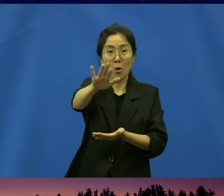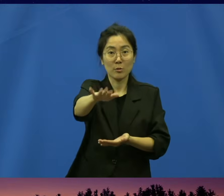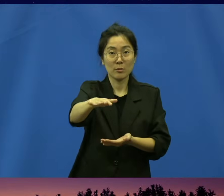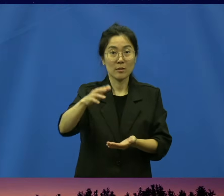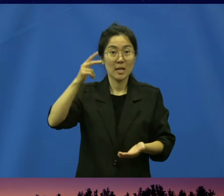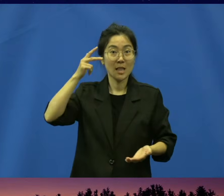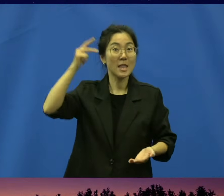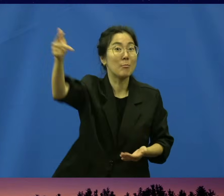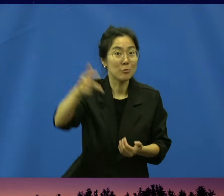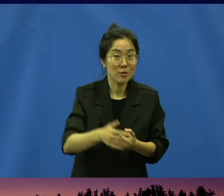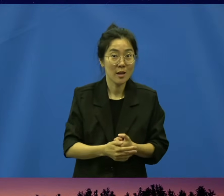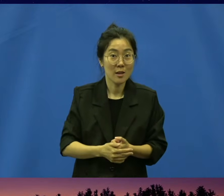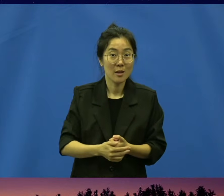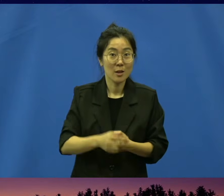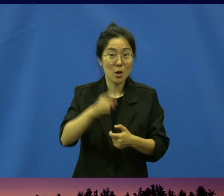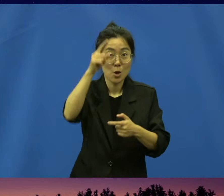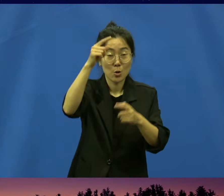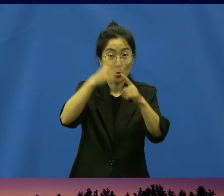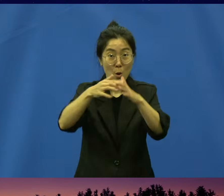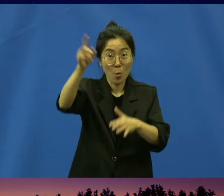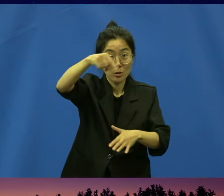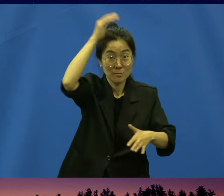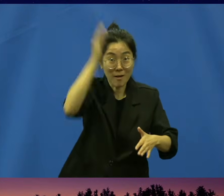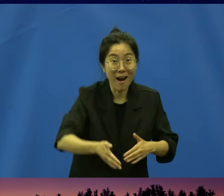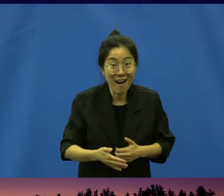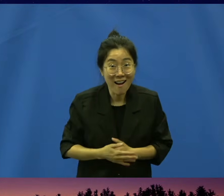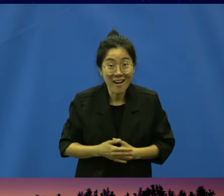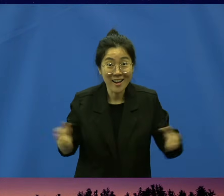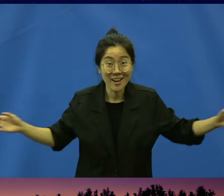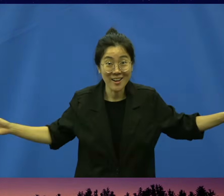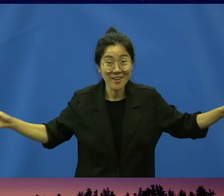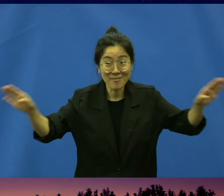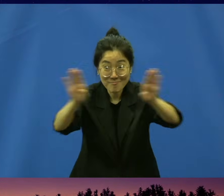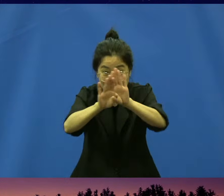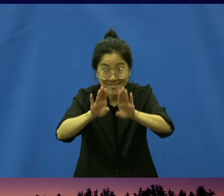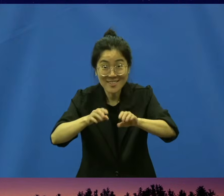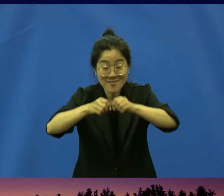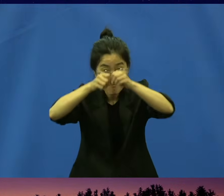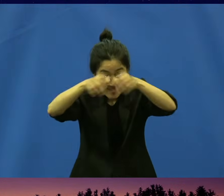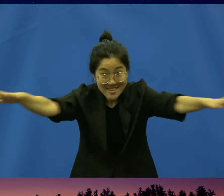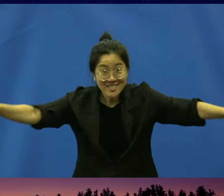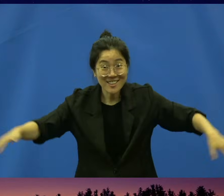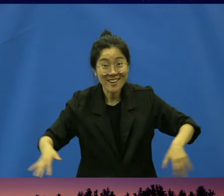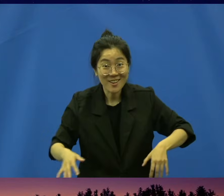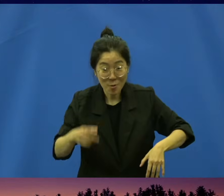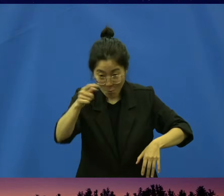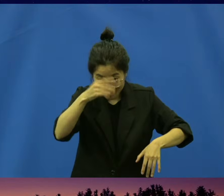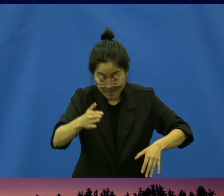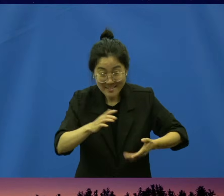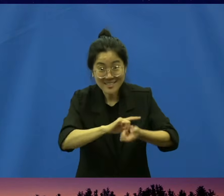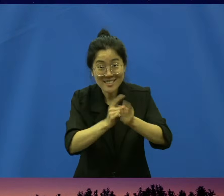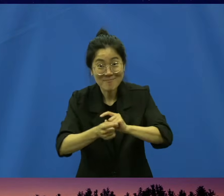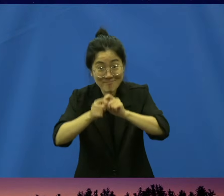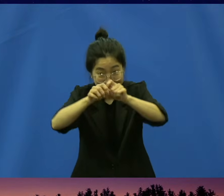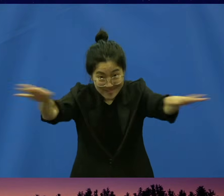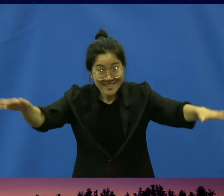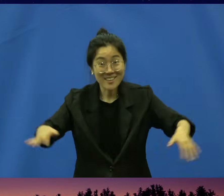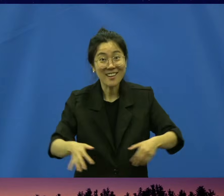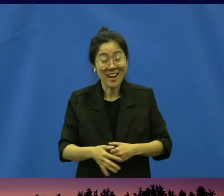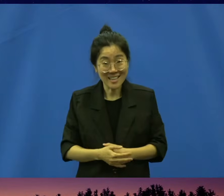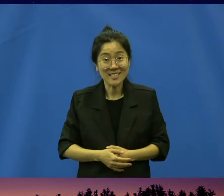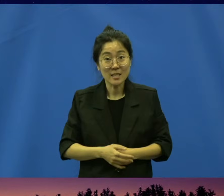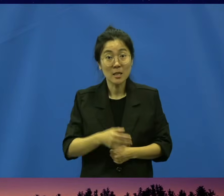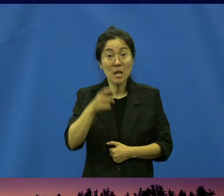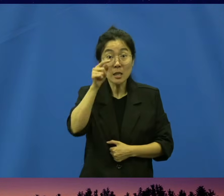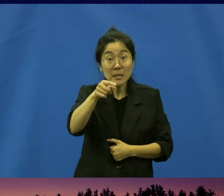다 흩어져서 다른 데 가서 거기 가서 헌금도 하시고, 예? 또 가능하면 거의 계속 나가시고,